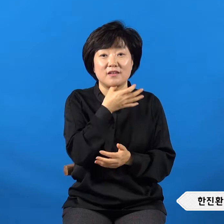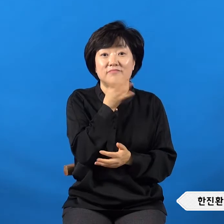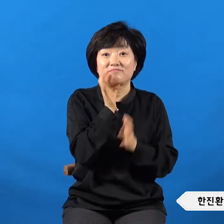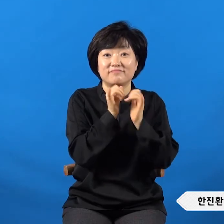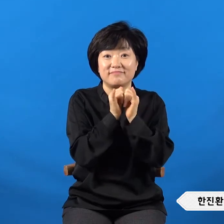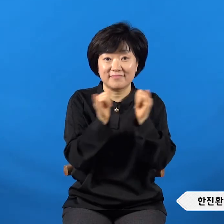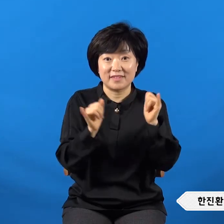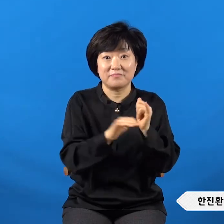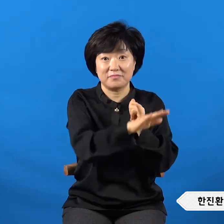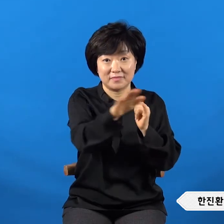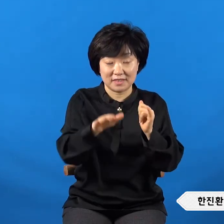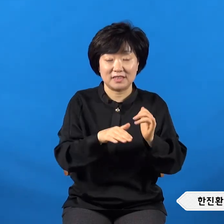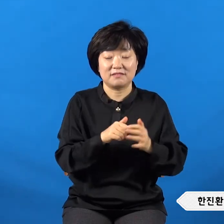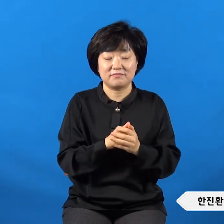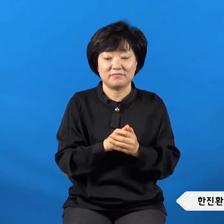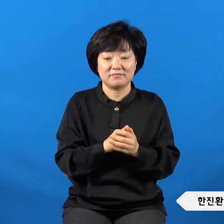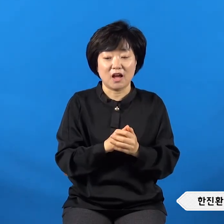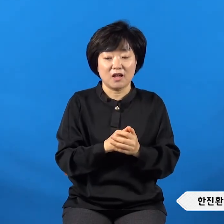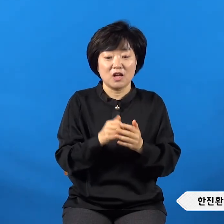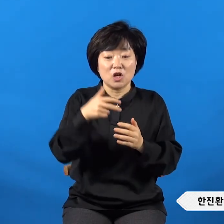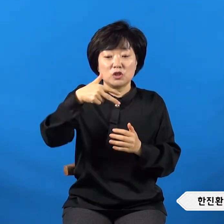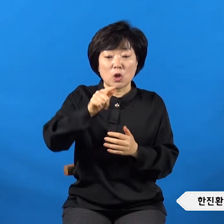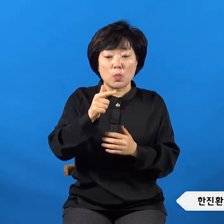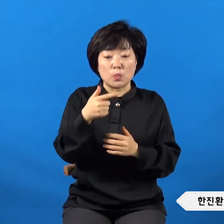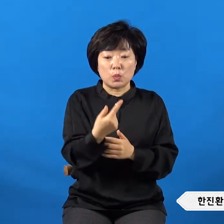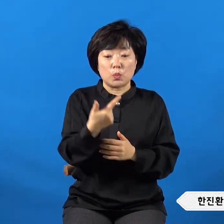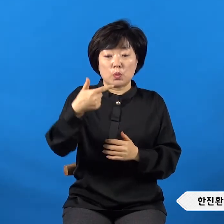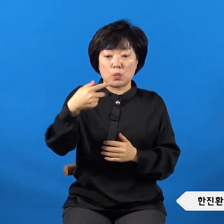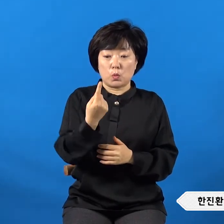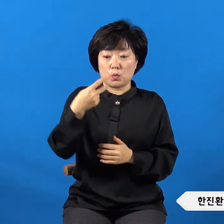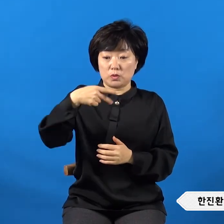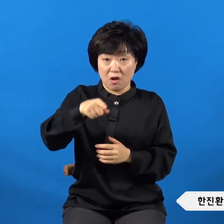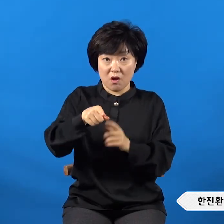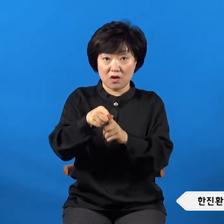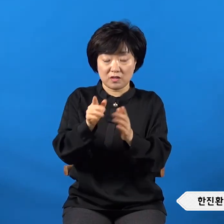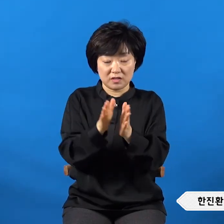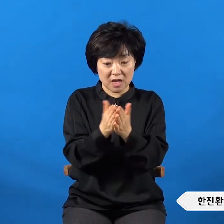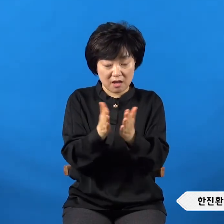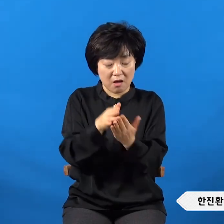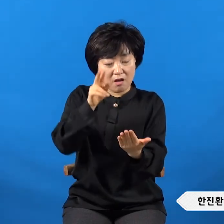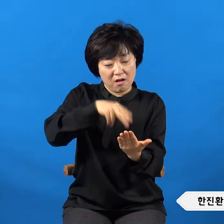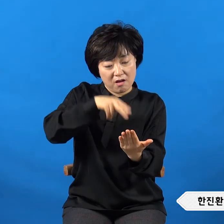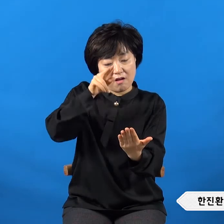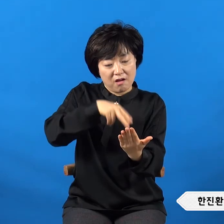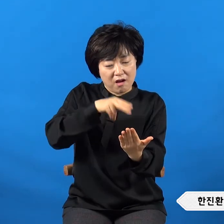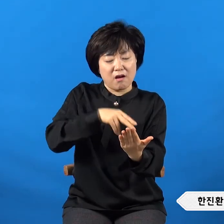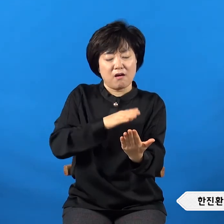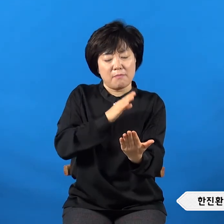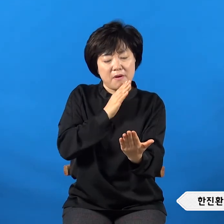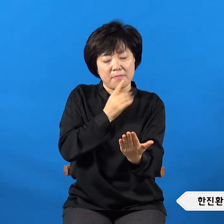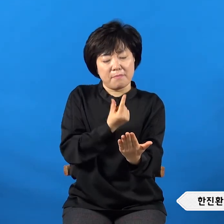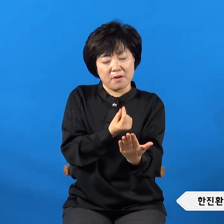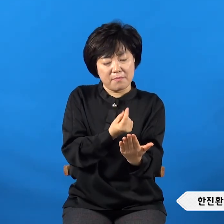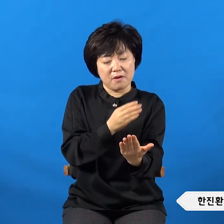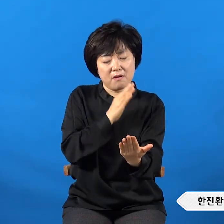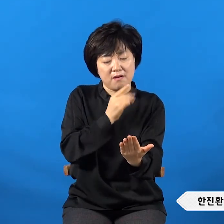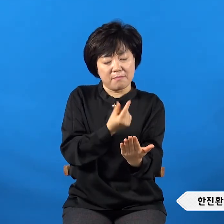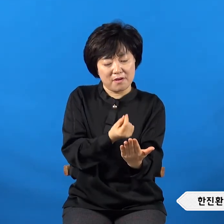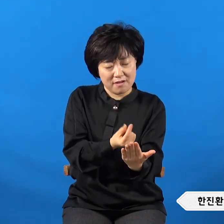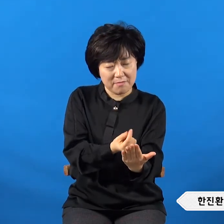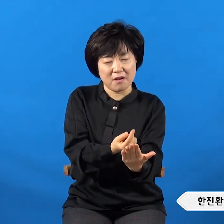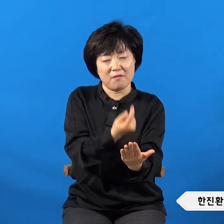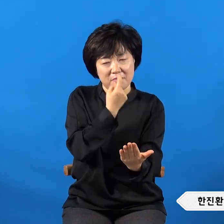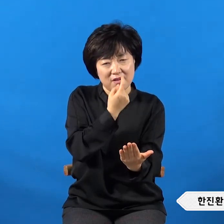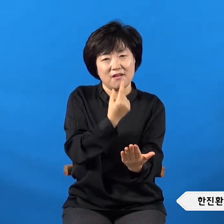드신 성도님들은 전도서를 읽으면 구절구절이 가슴에 쏙쏙 와서 닿습니다.